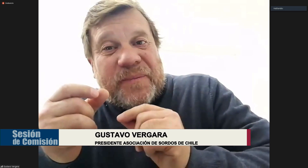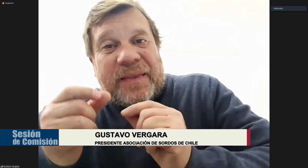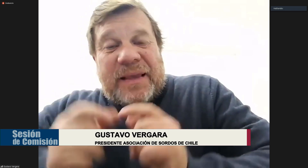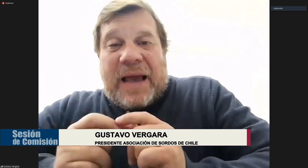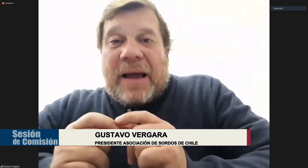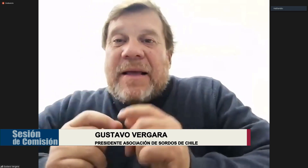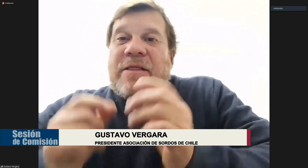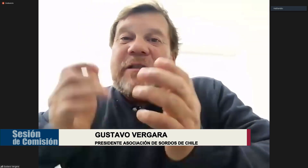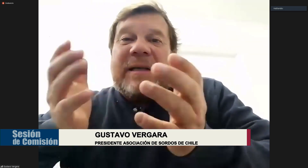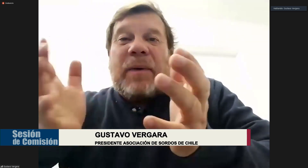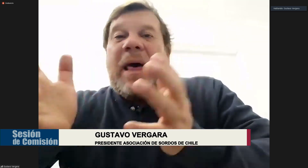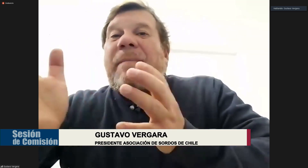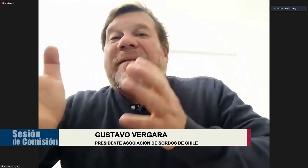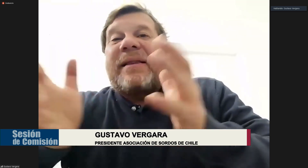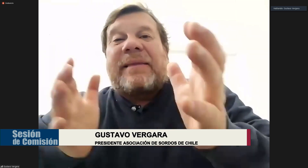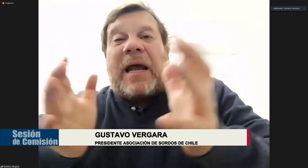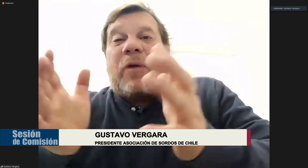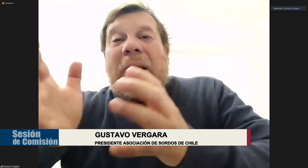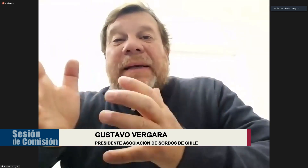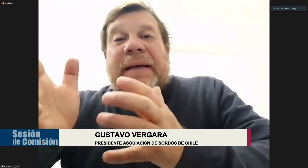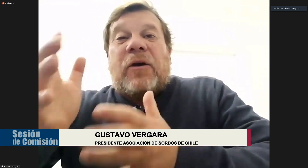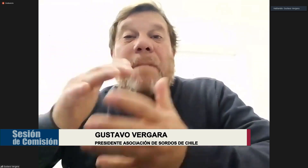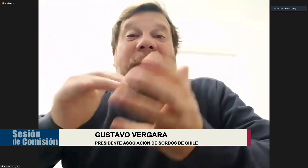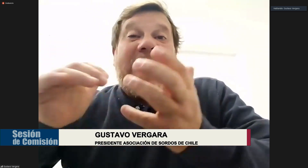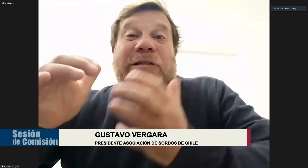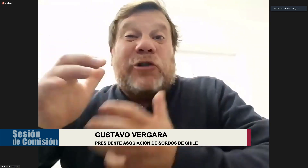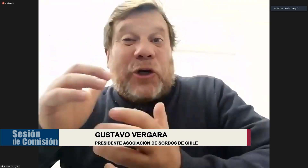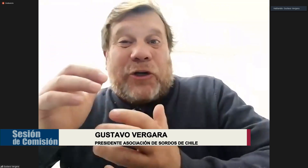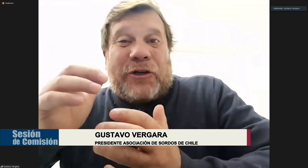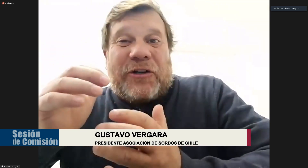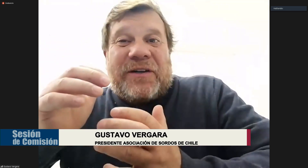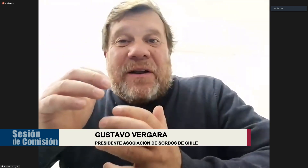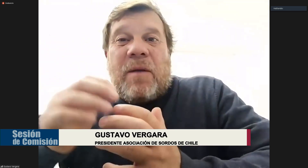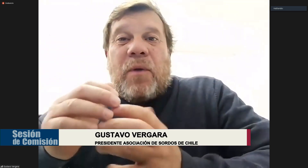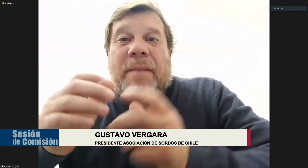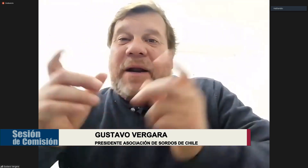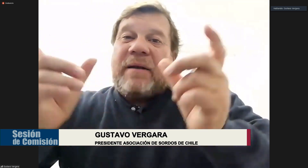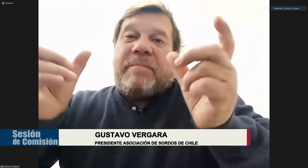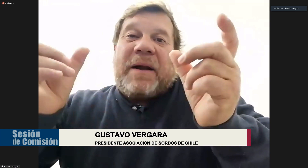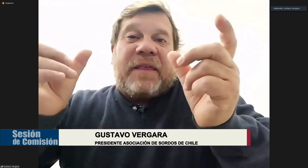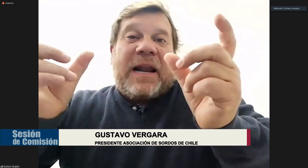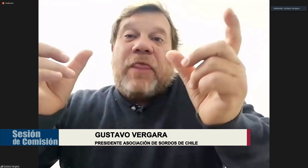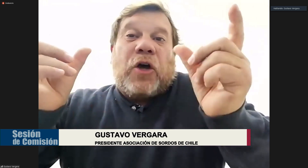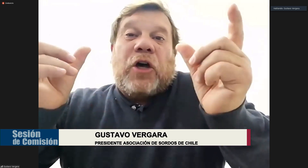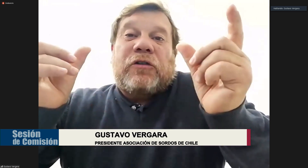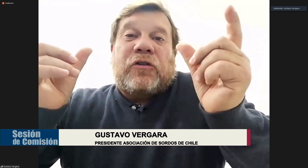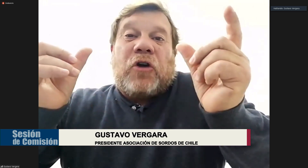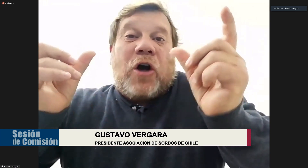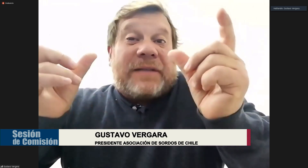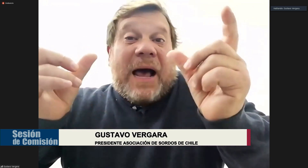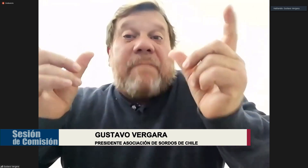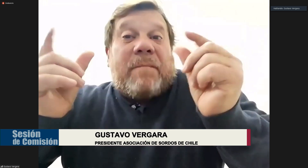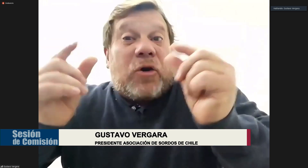Ya. Entonces se puede presentar cualquier combinación, puede perder las dos cosas al mismo